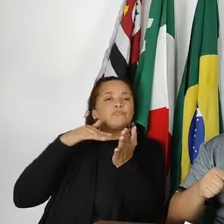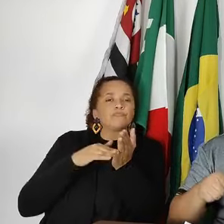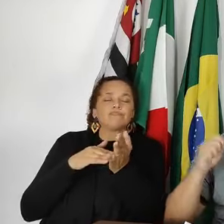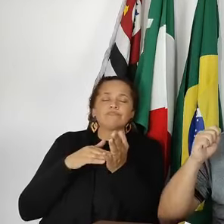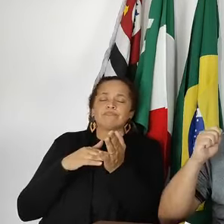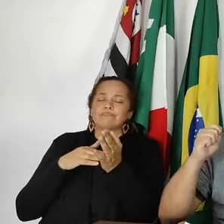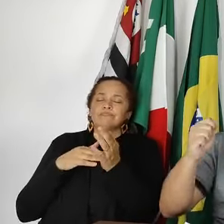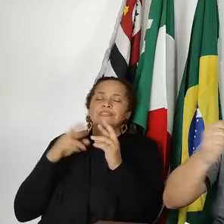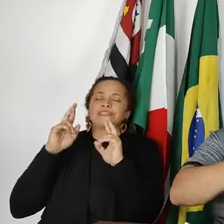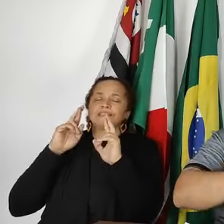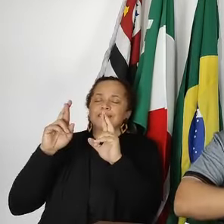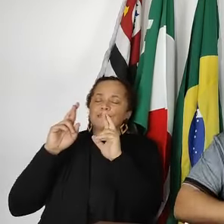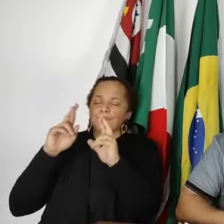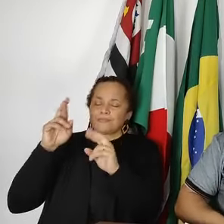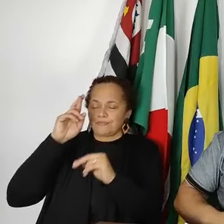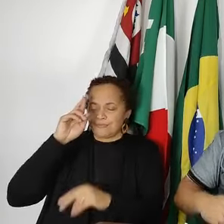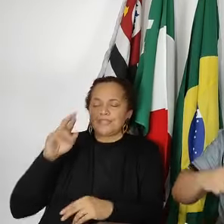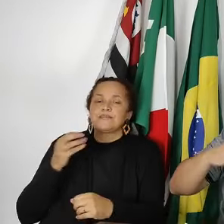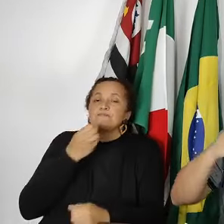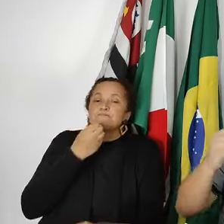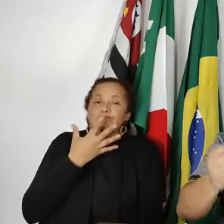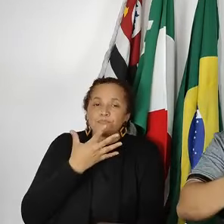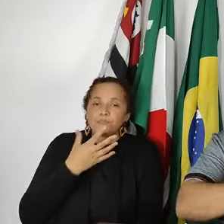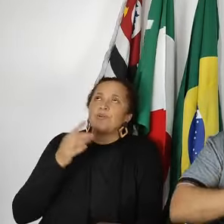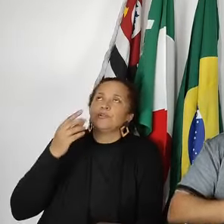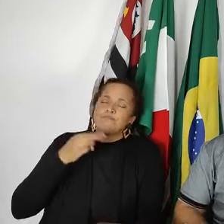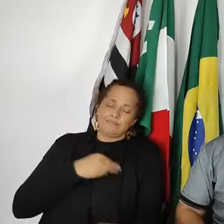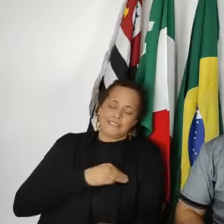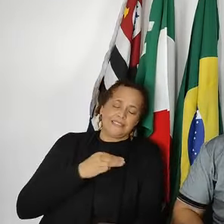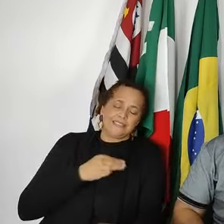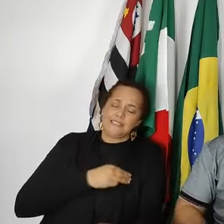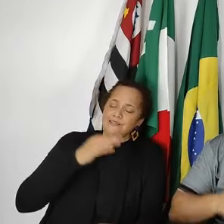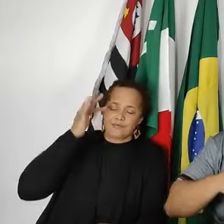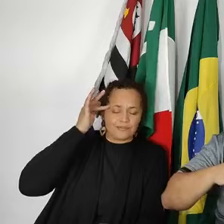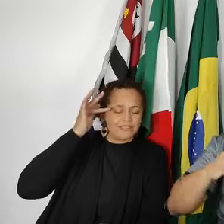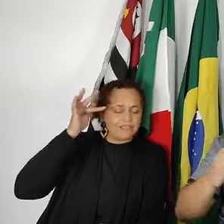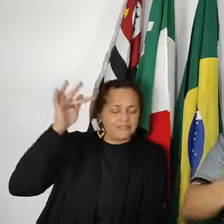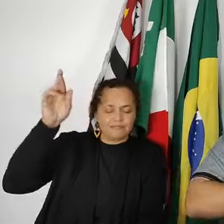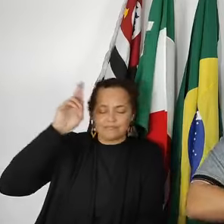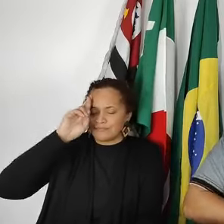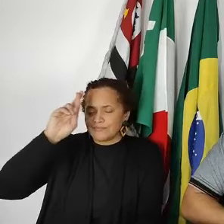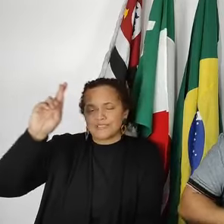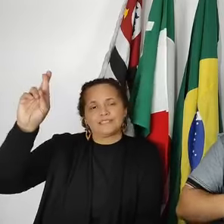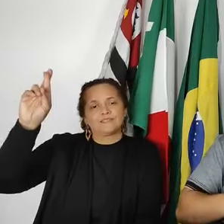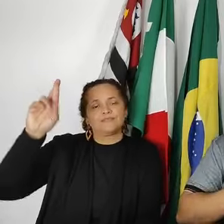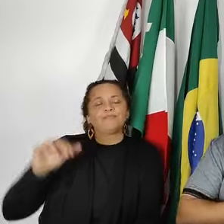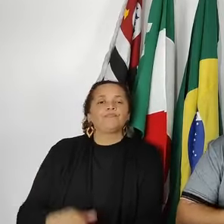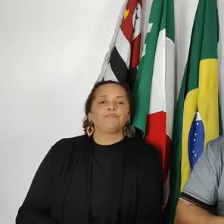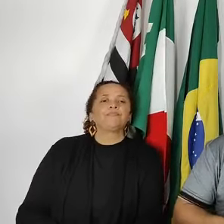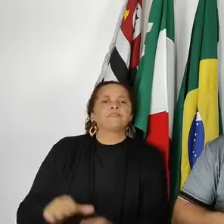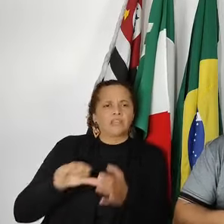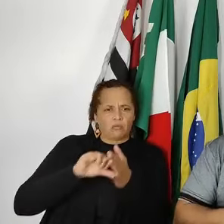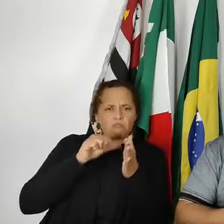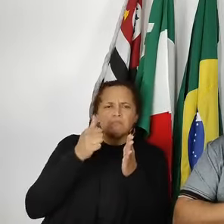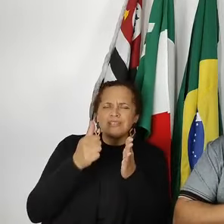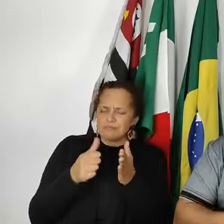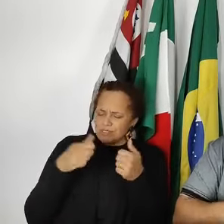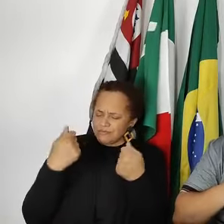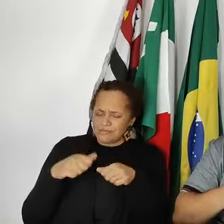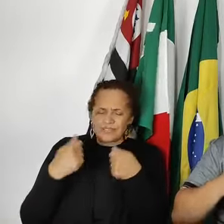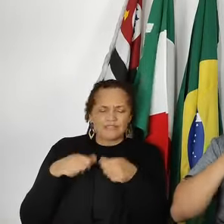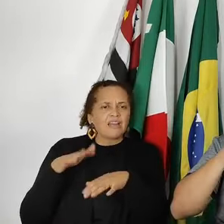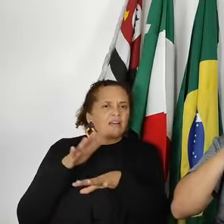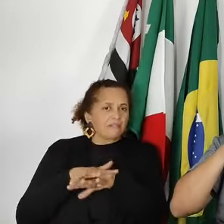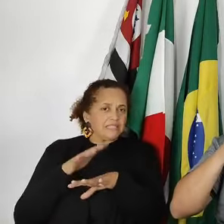ele, né? As misericórdias do Senhor, a fidelidade do Senhor na nossa vida. Então, assim, a primeira ação que nós devemos fazer